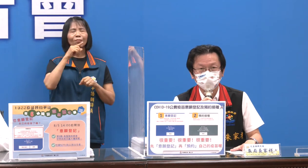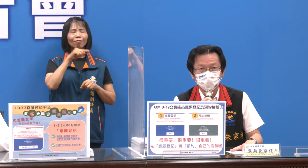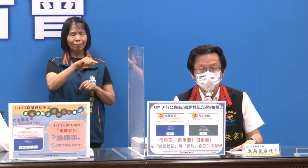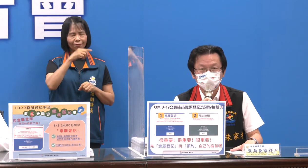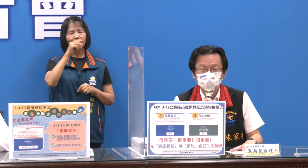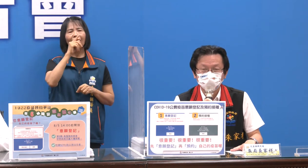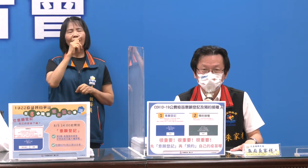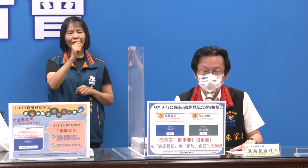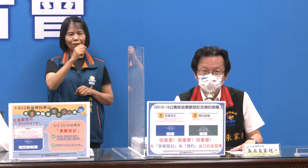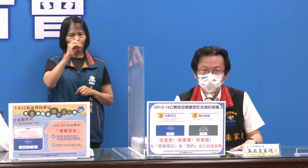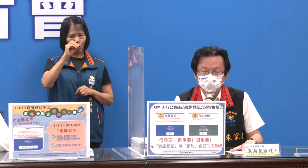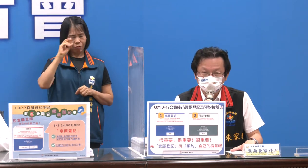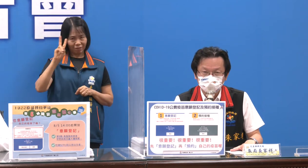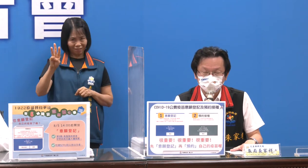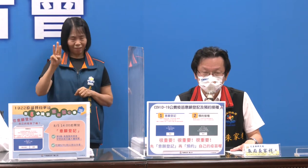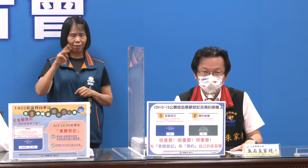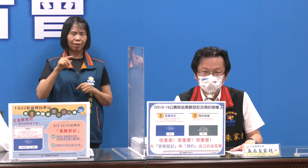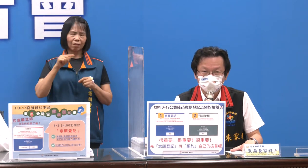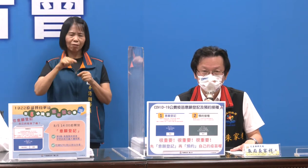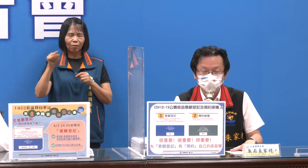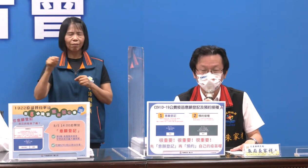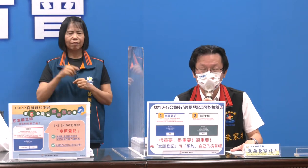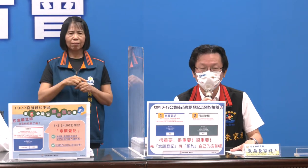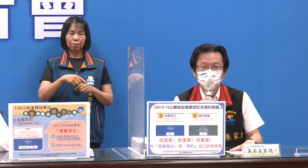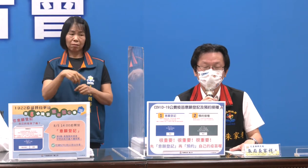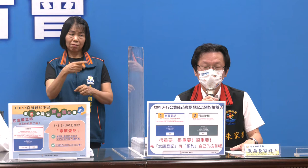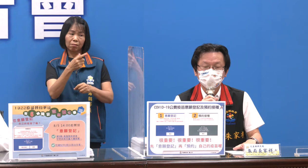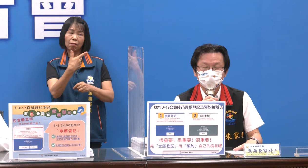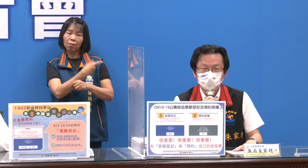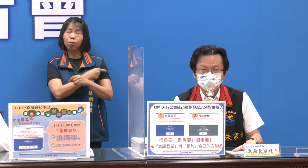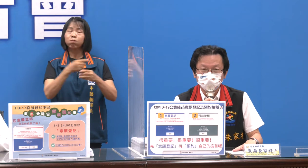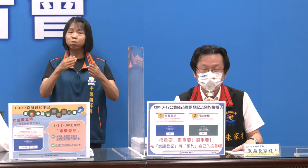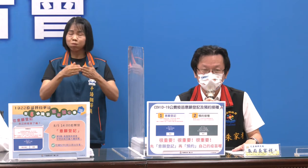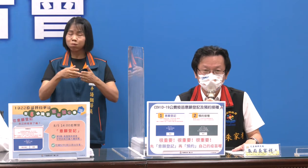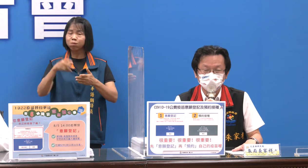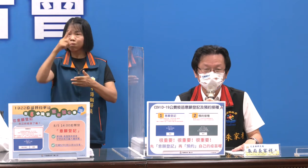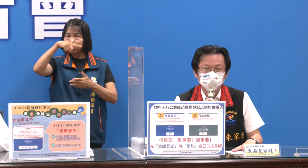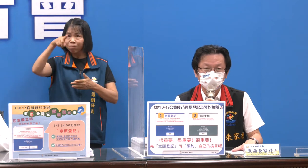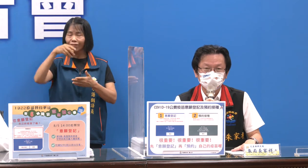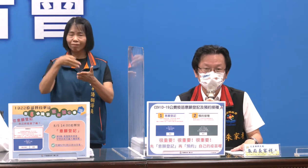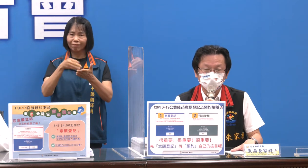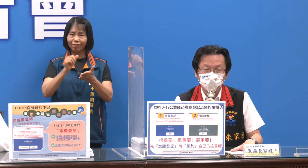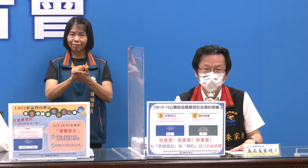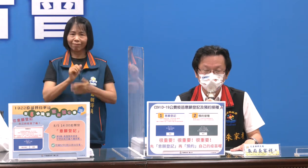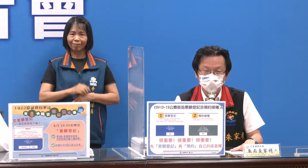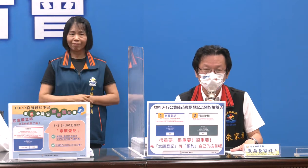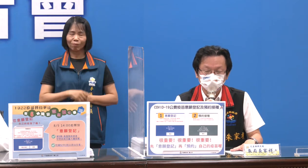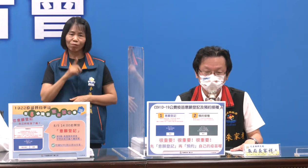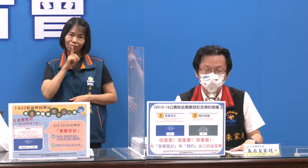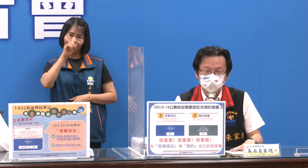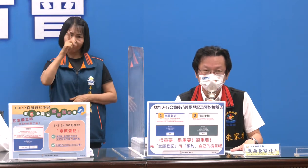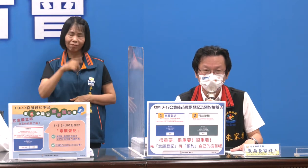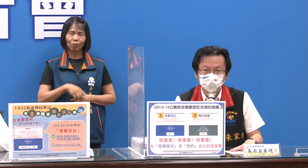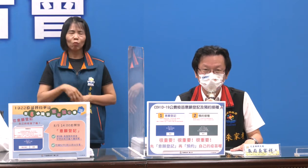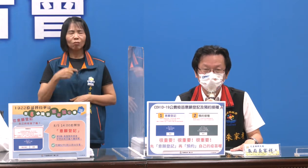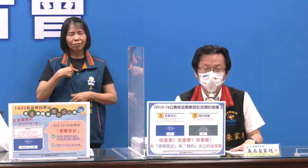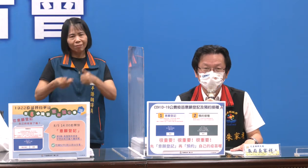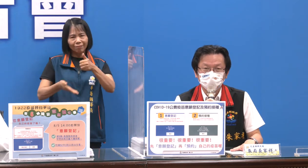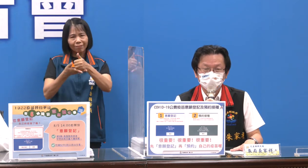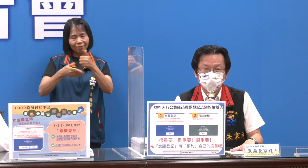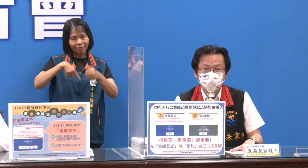1922.gov.tw 去做疫苗的登记。所以呢，在这边真的鼓励我们所有的乡